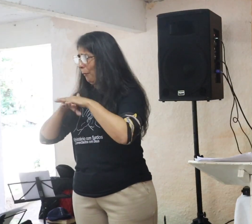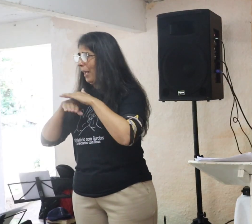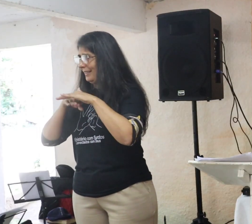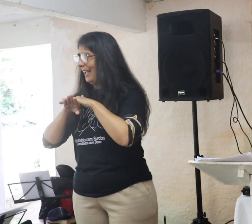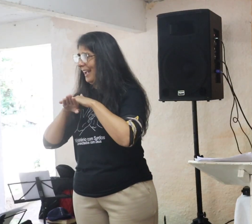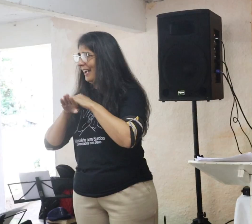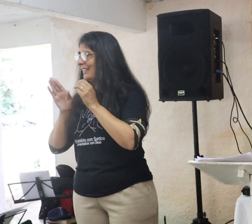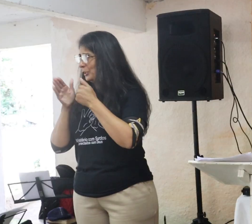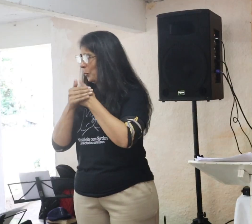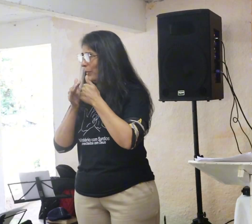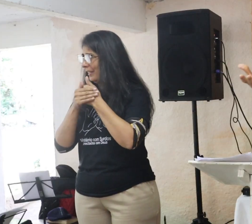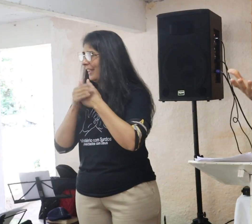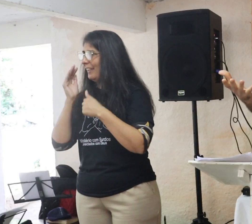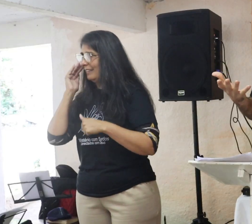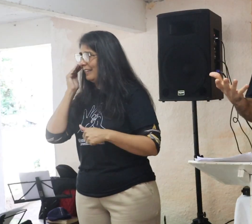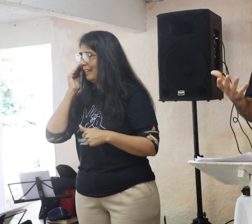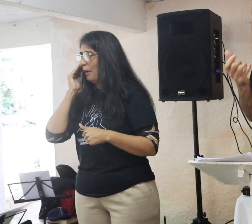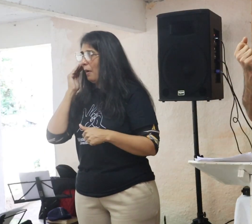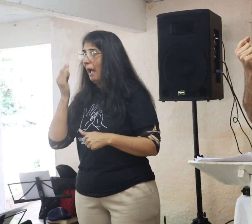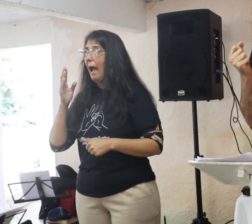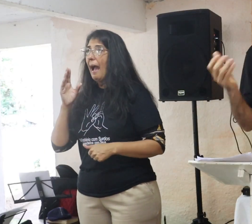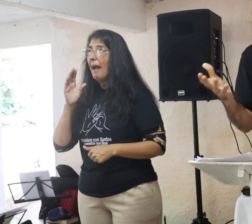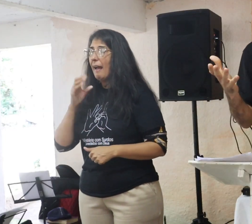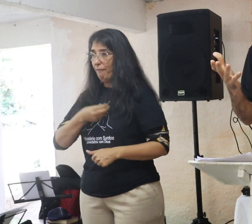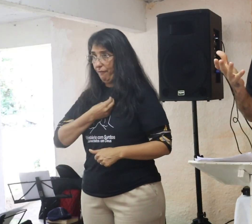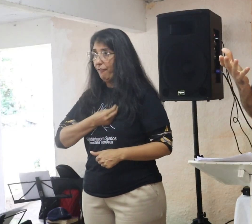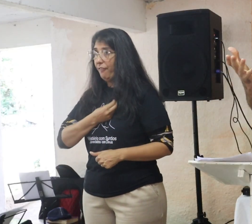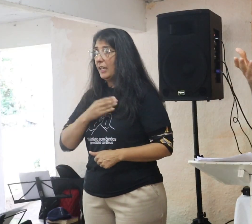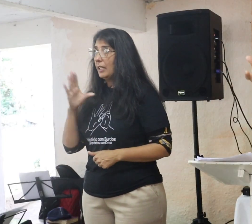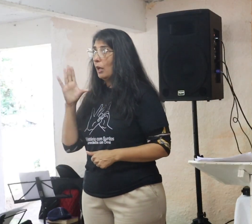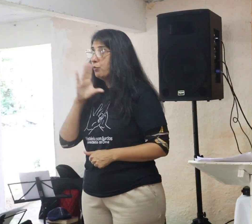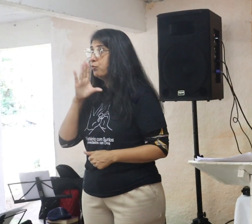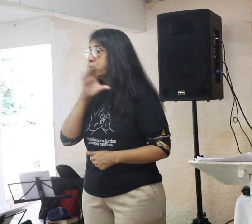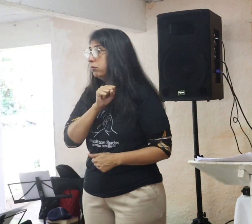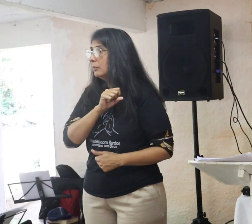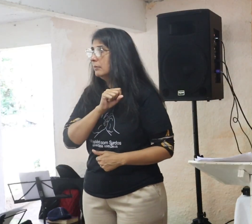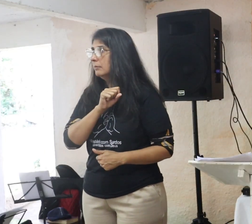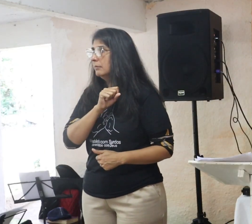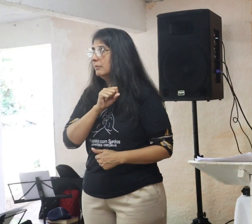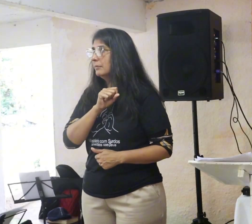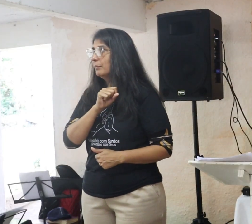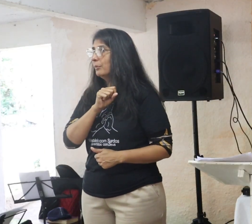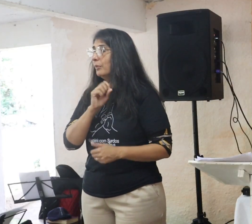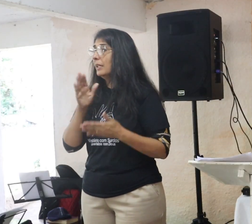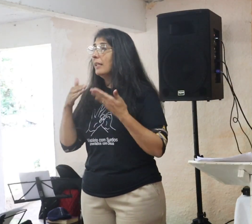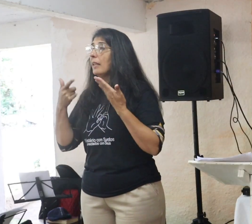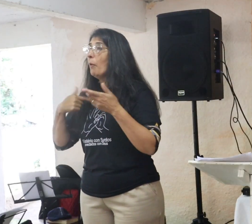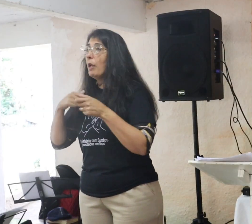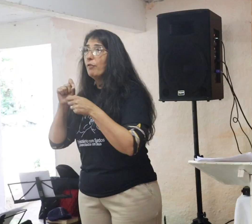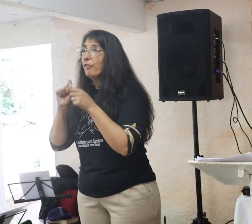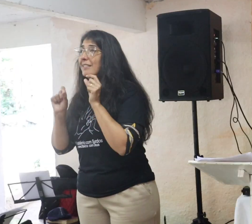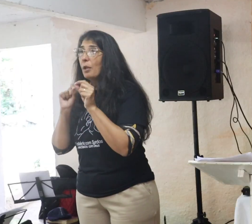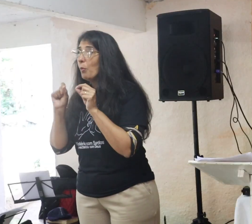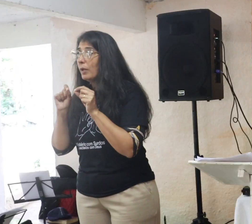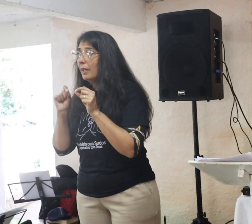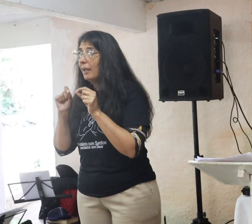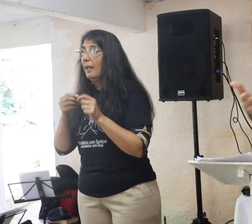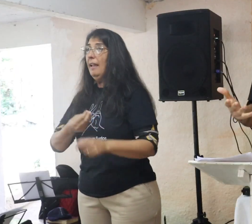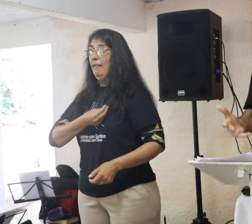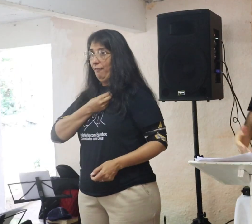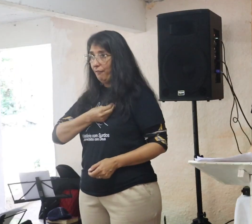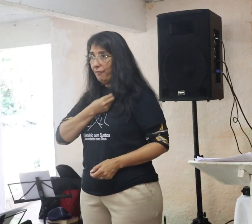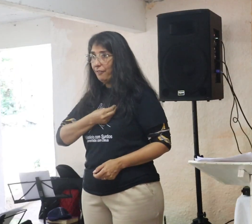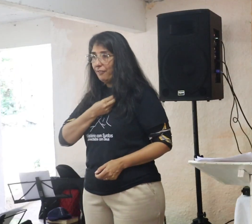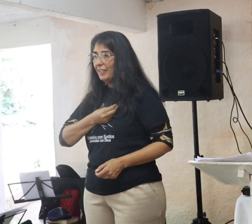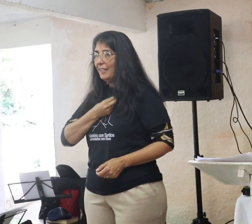passando. É como um vapor, ela passa rápido. O que vamos fazer então? Vamos dedicá-la